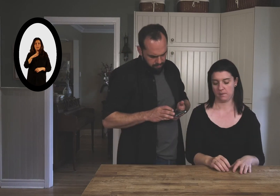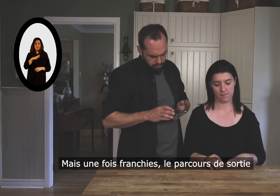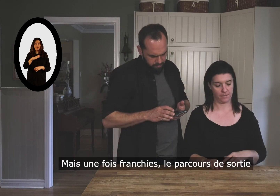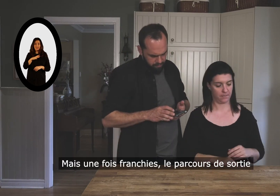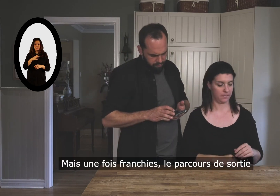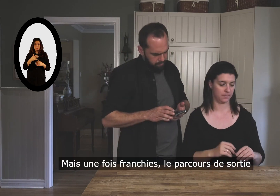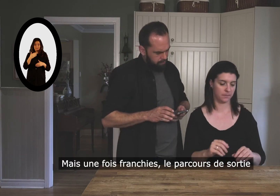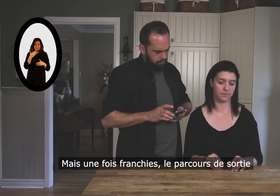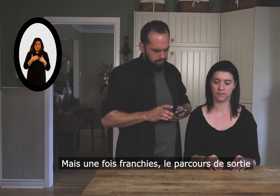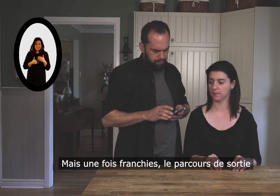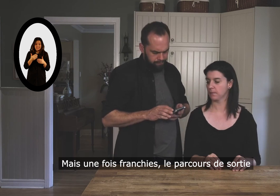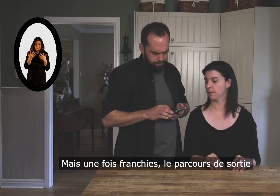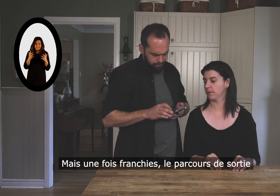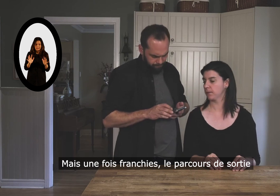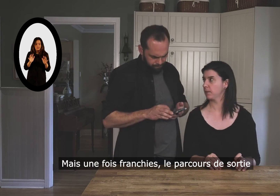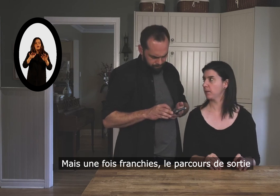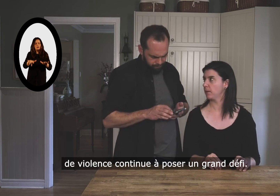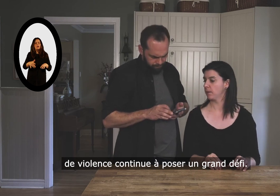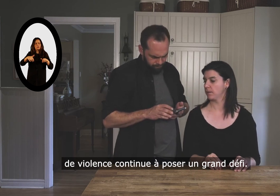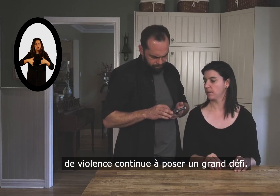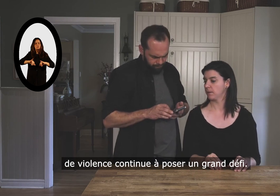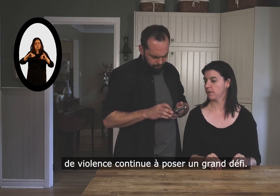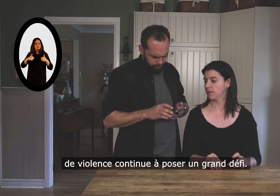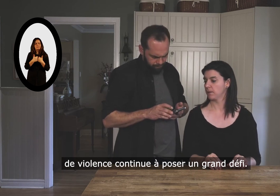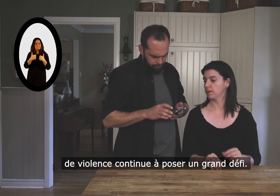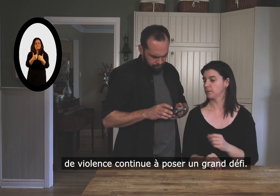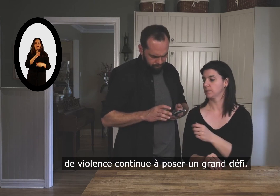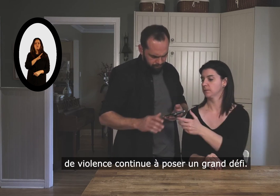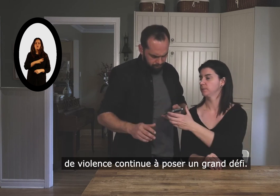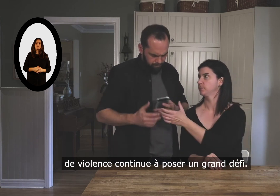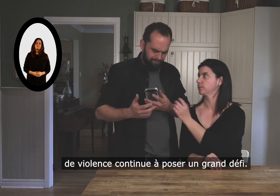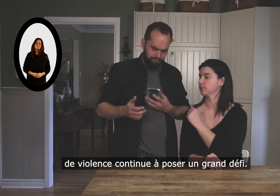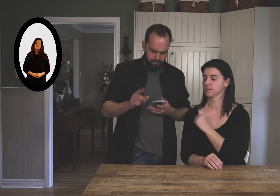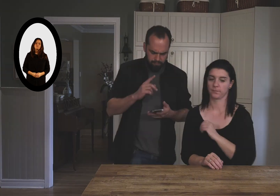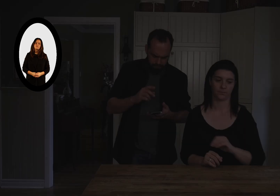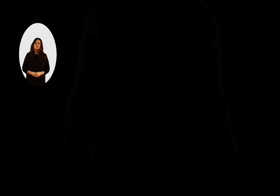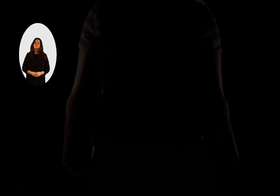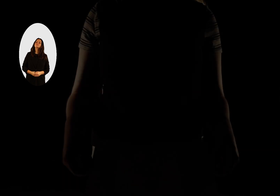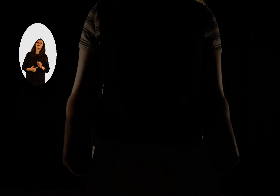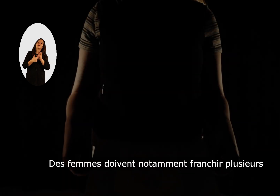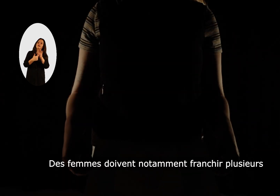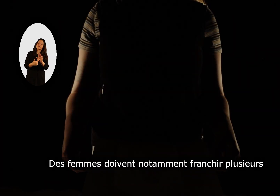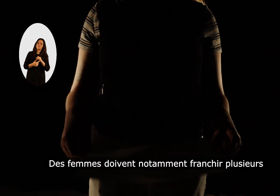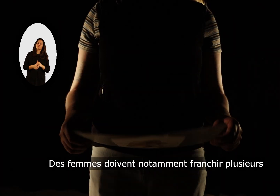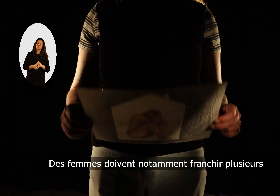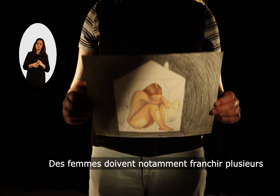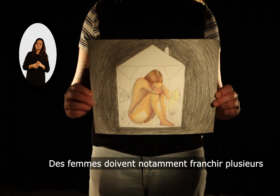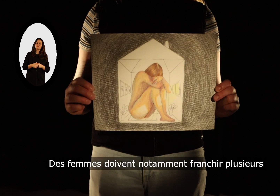une fois franchi, le parcours de sortie de violence continue à poser un grand défi. Les femmes doivent